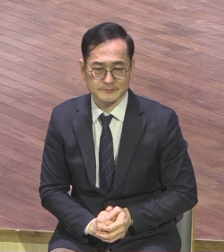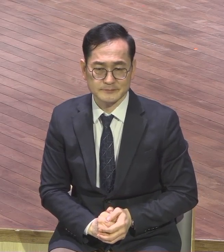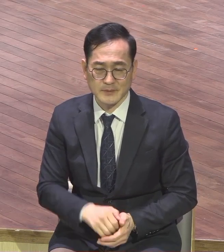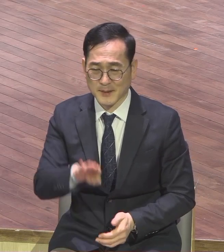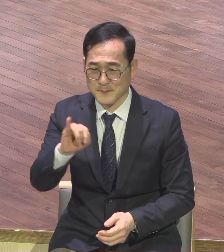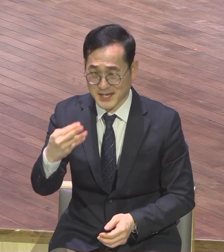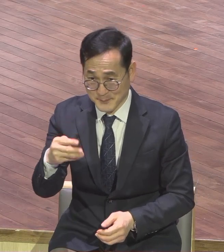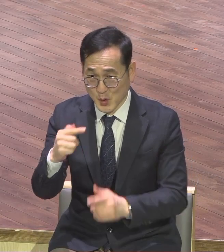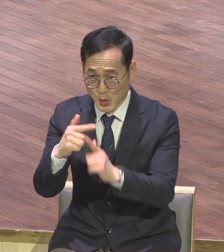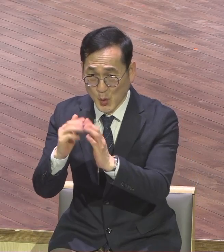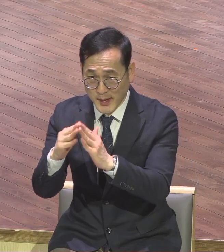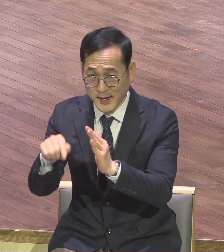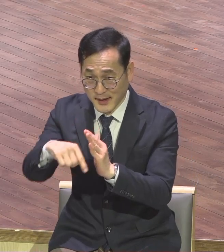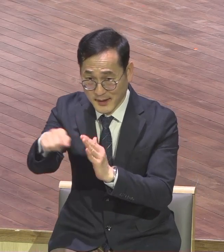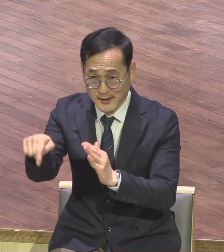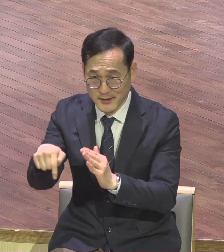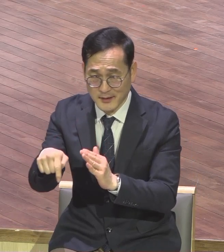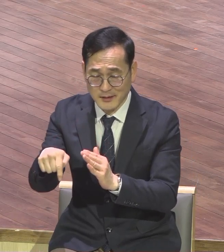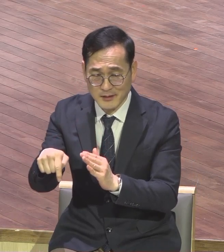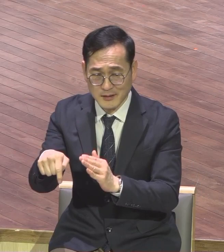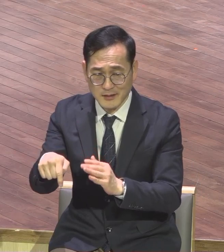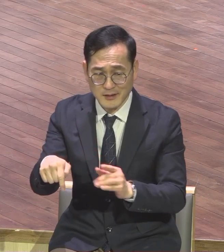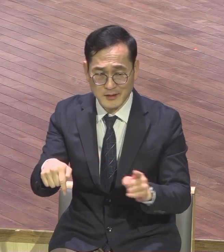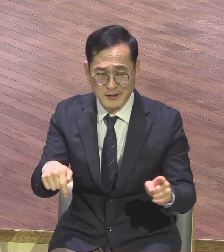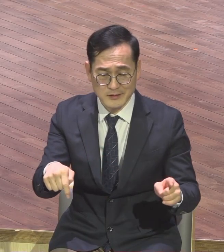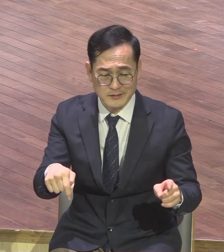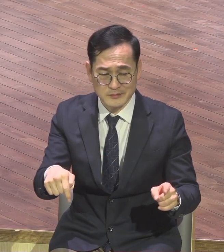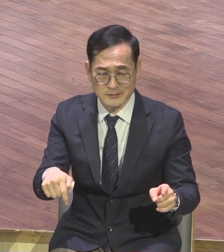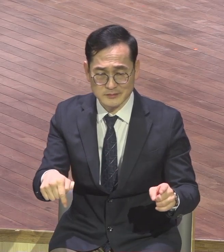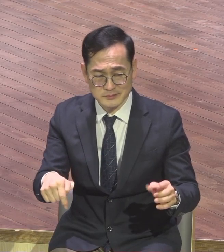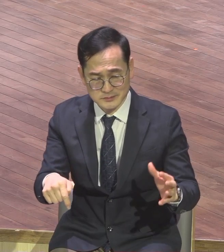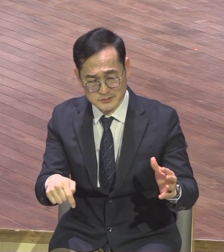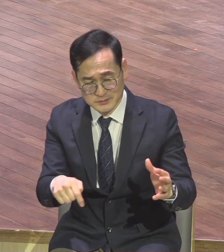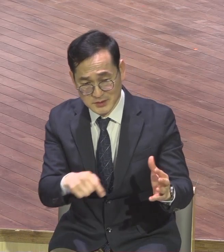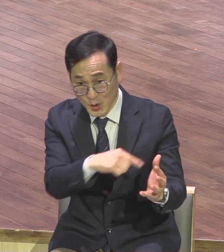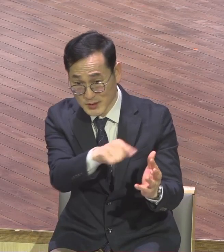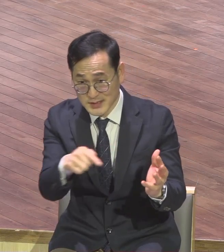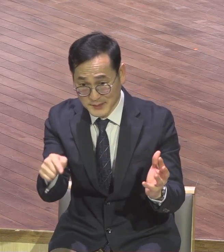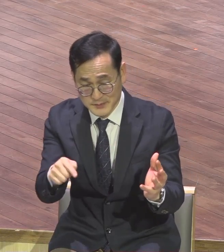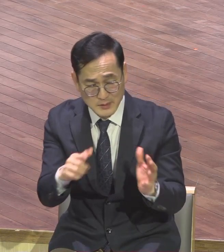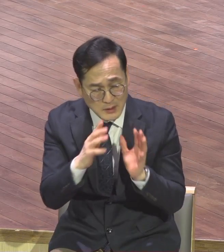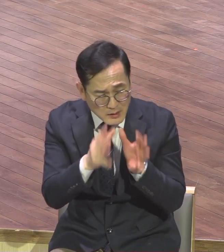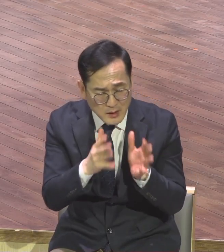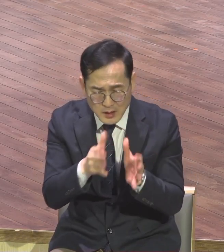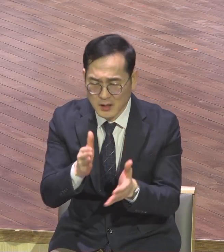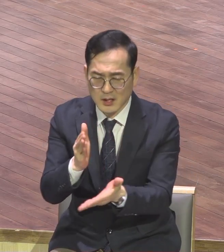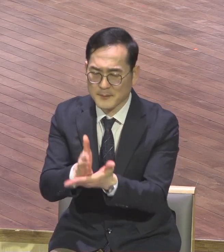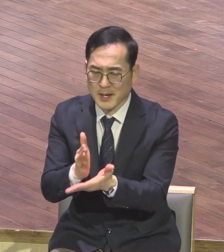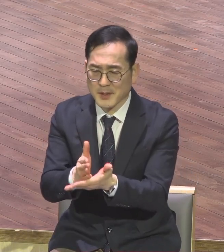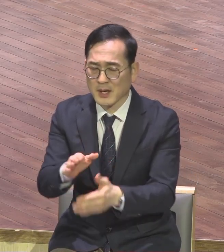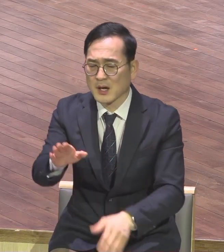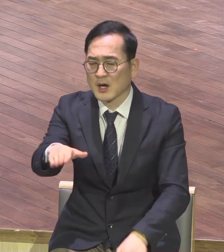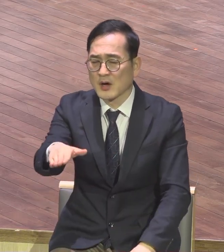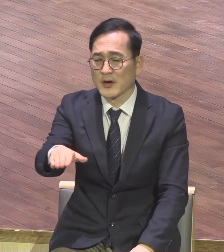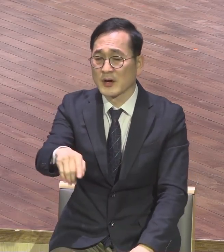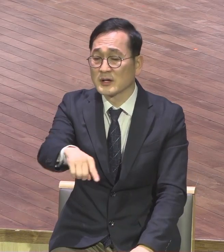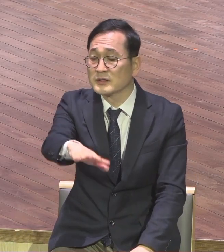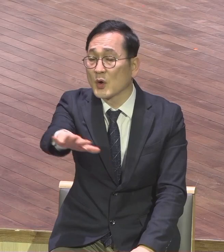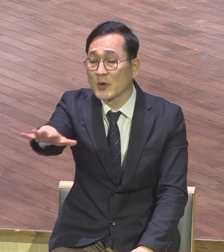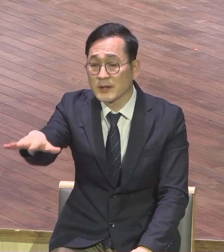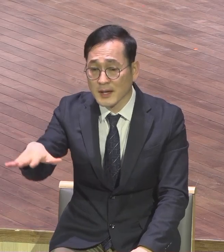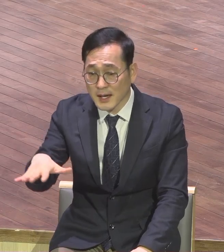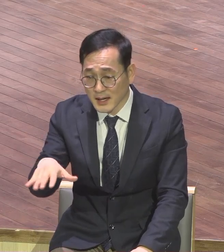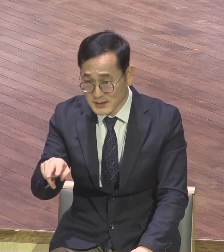안에 있는 교인들을 보고 일깨워 주는 것입니다. 아직도 너희가